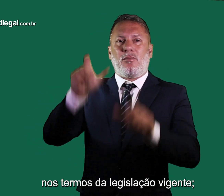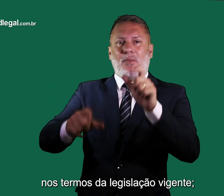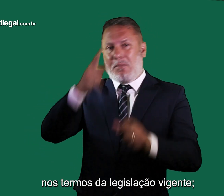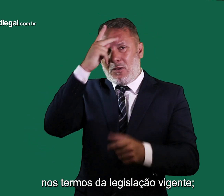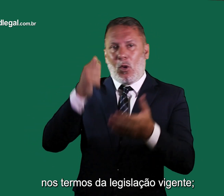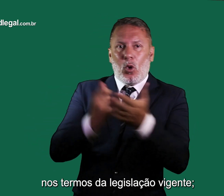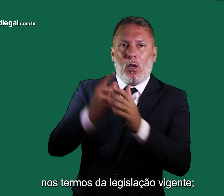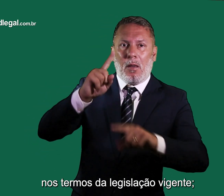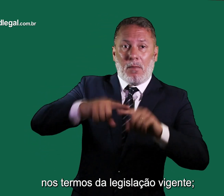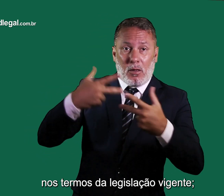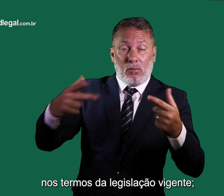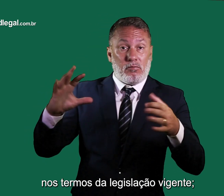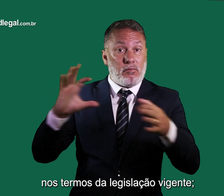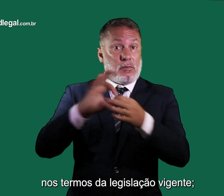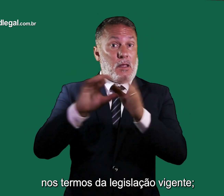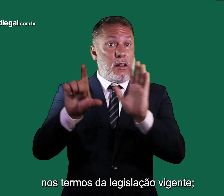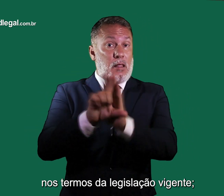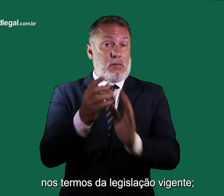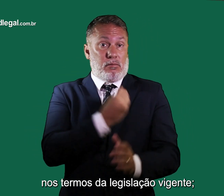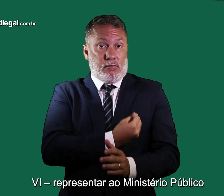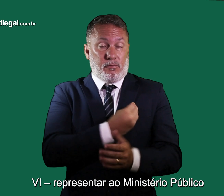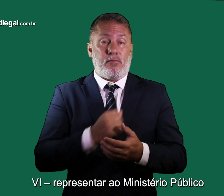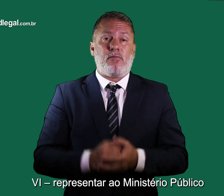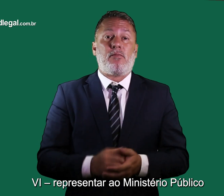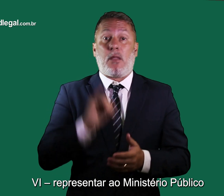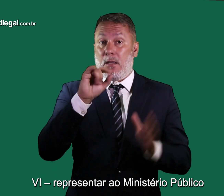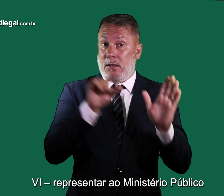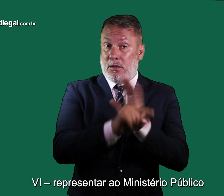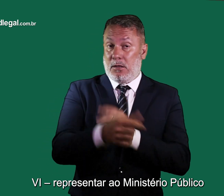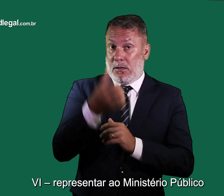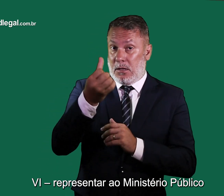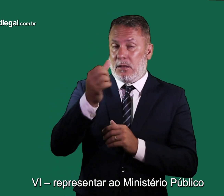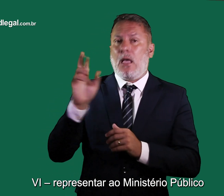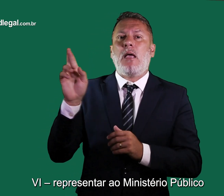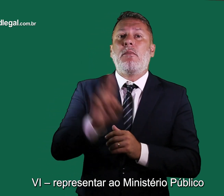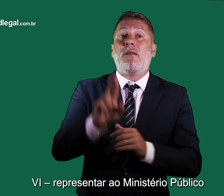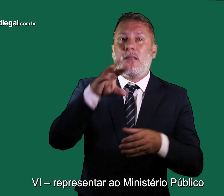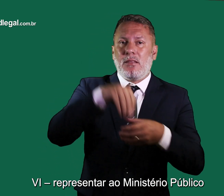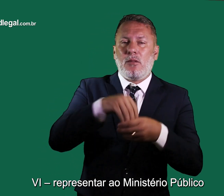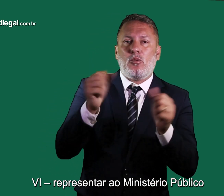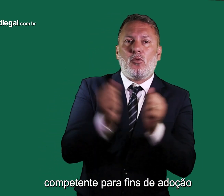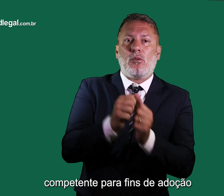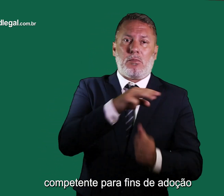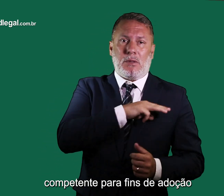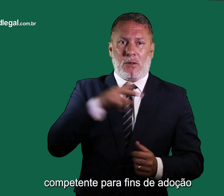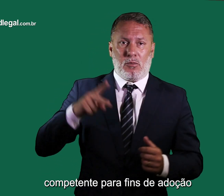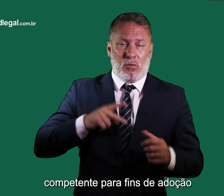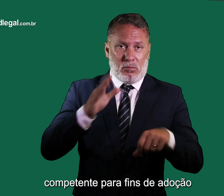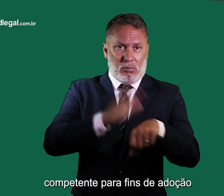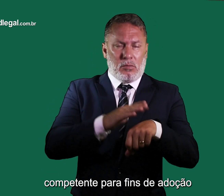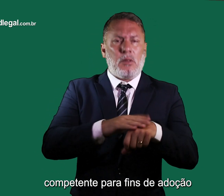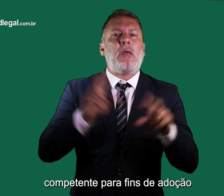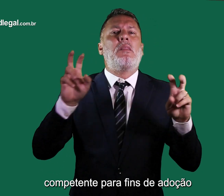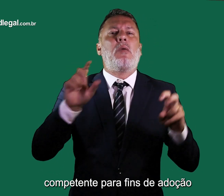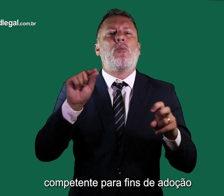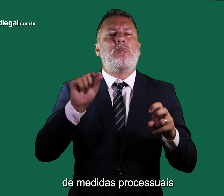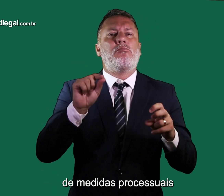nos termos da legislação vigente. Inciso 6. Representar ao Ministério Público competente para fins de adoção de